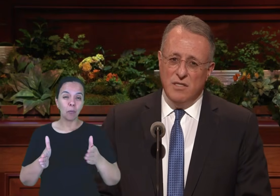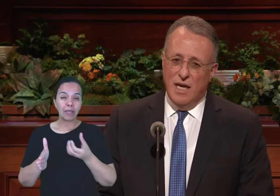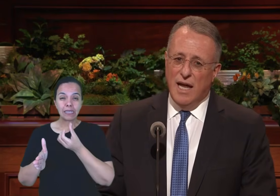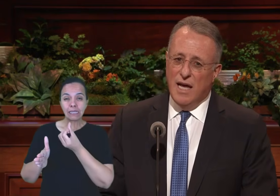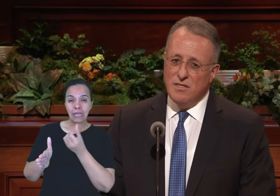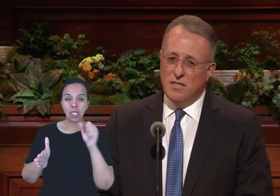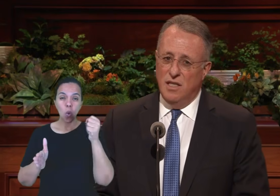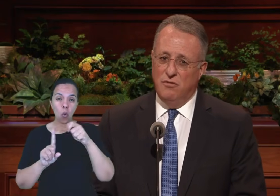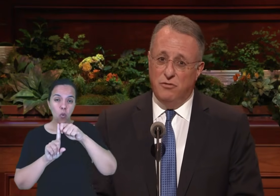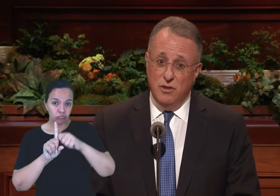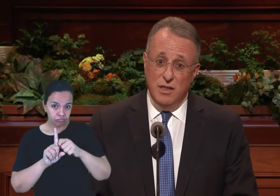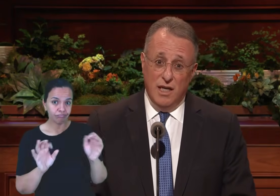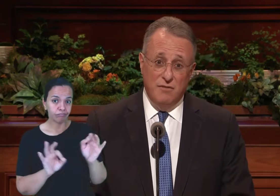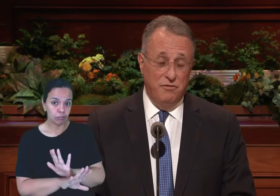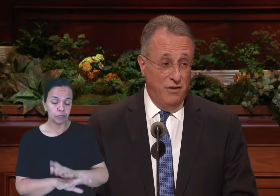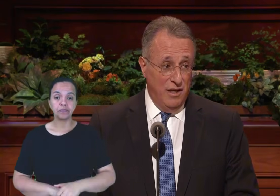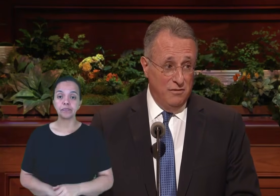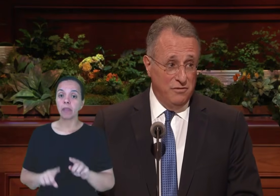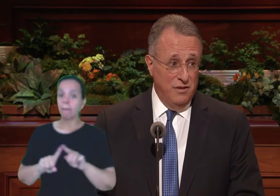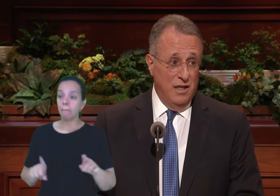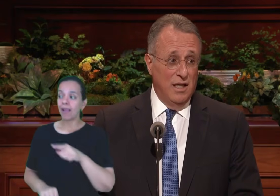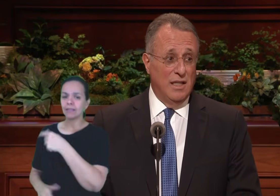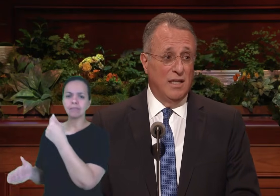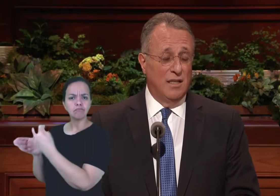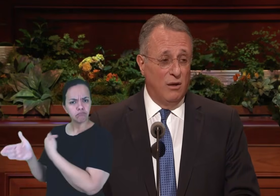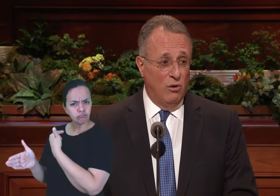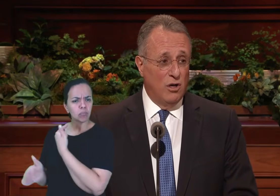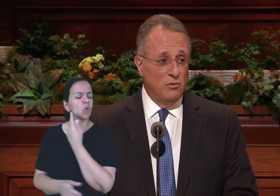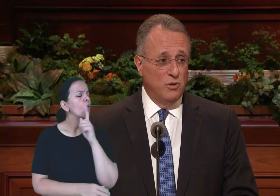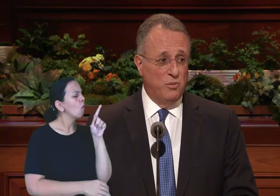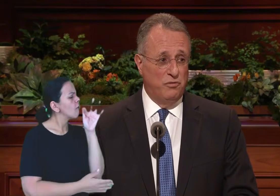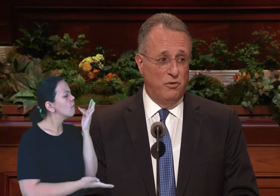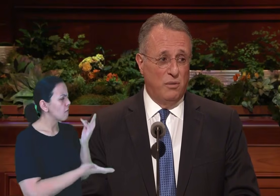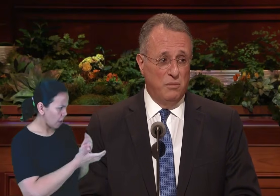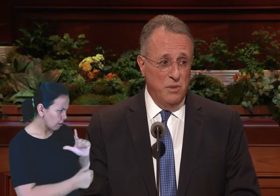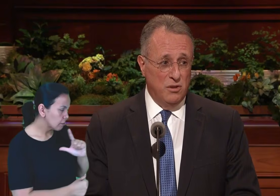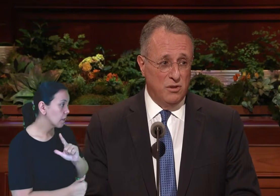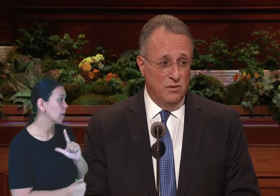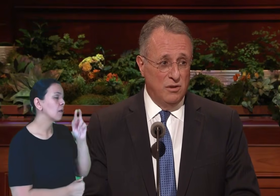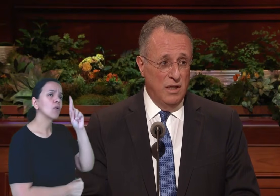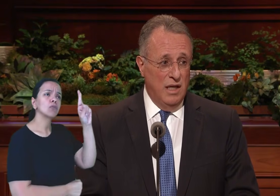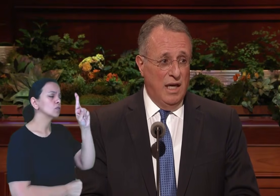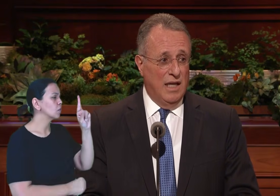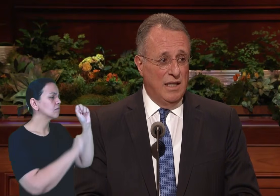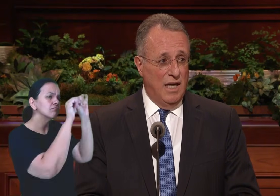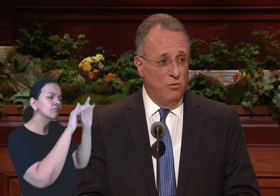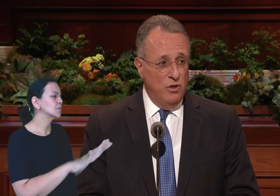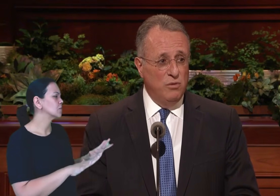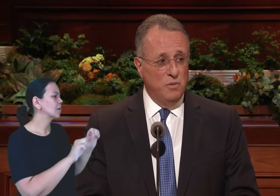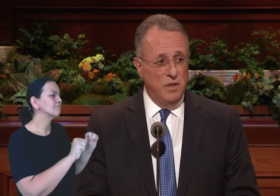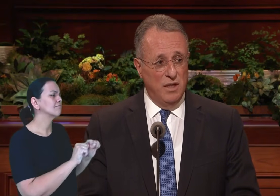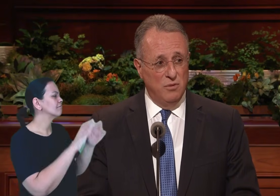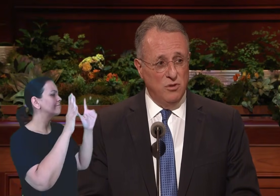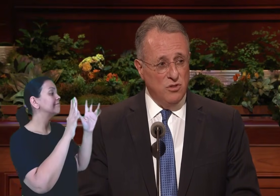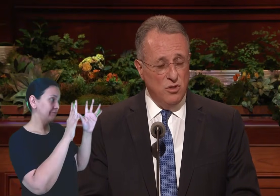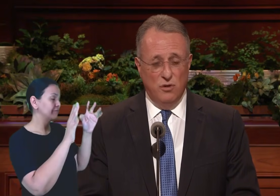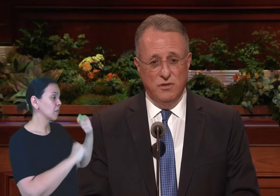ser concluído. O presidente Faust, então, perguntou se tínhamos fé que o Senhor faria um milagre e que nós